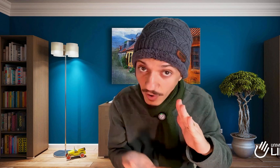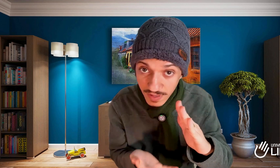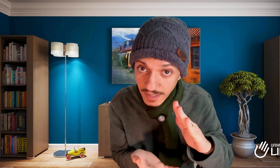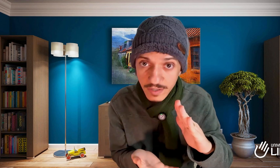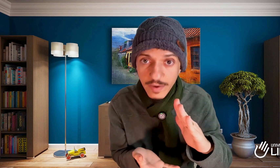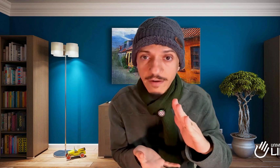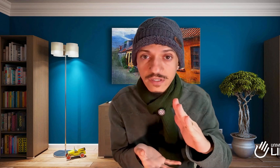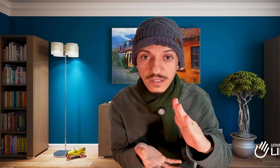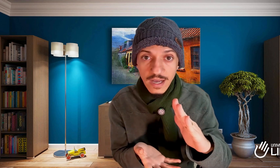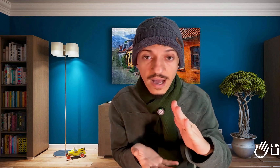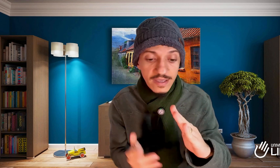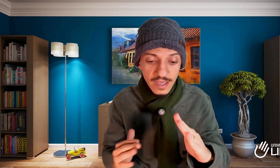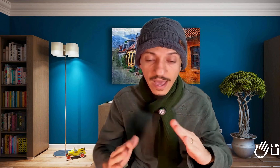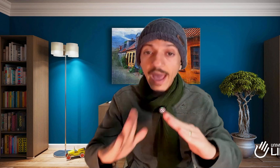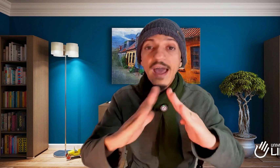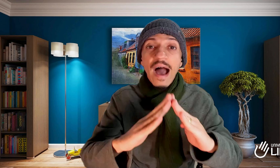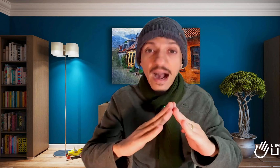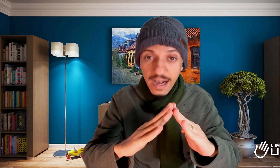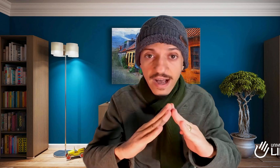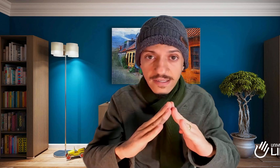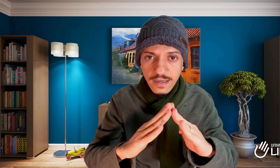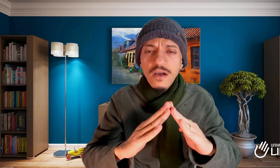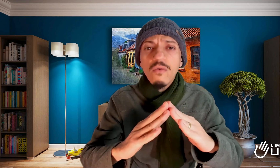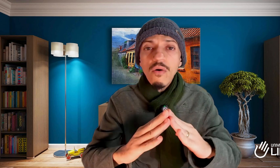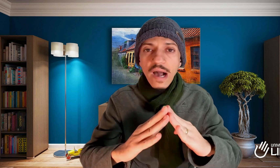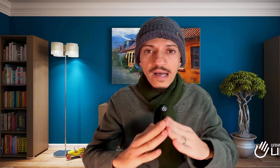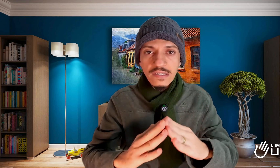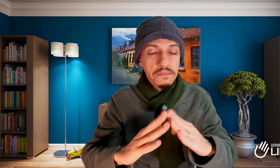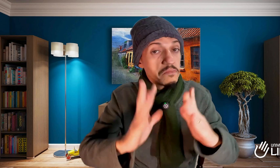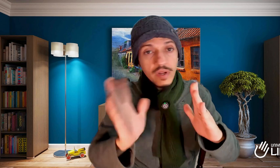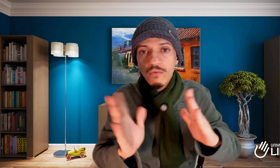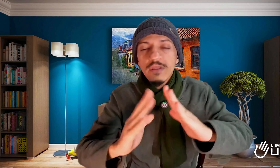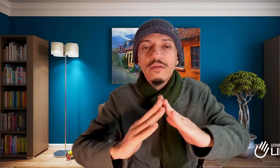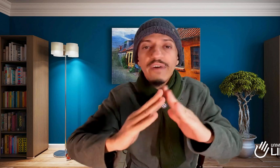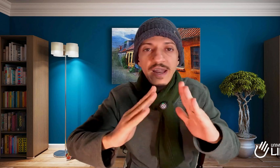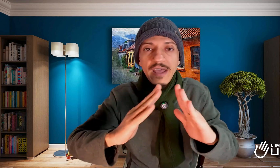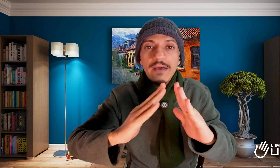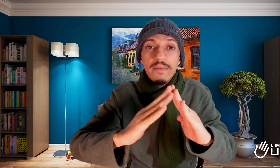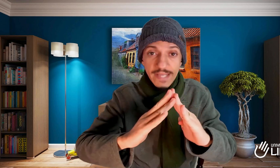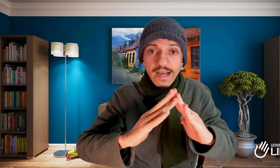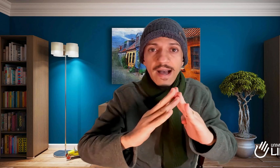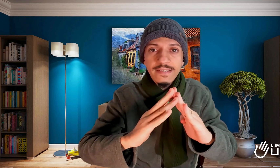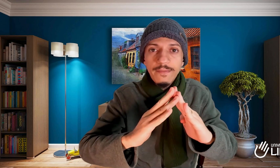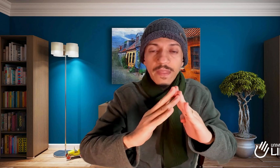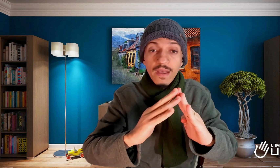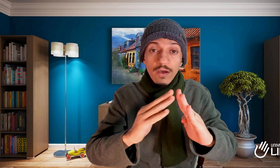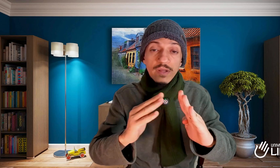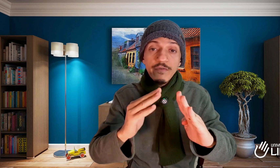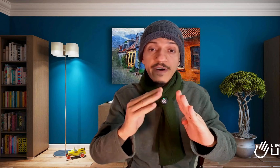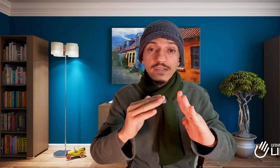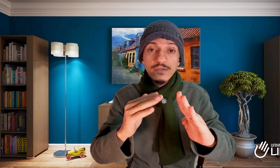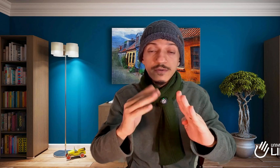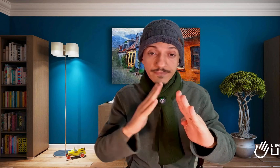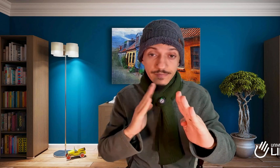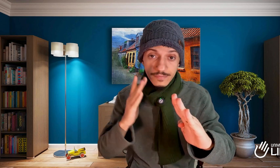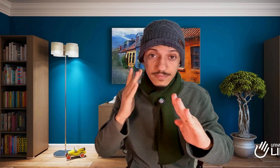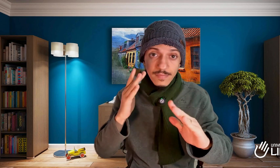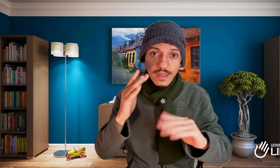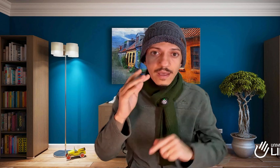importante que eu quero destacar, que é a casa. Qual casa? Por enquanto eu não falei, mas é casa. Quando eu faço